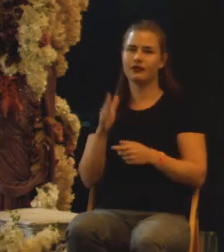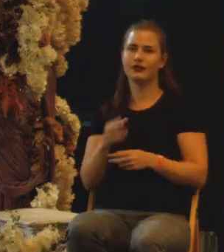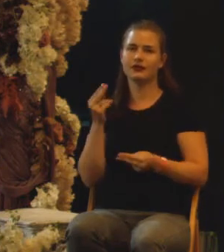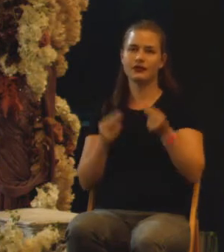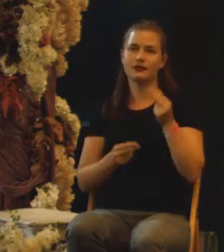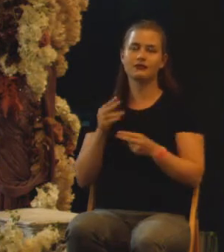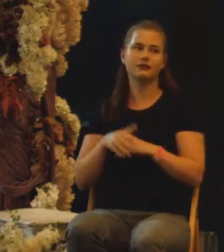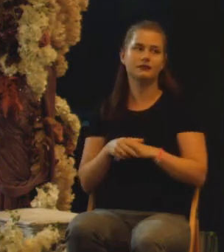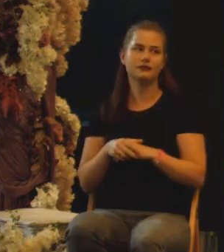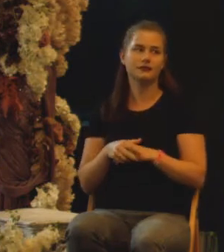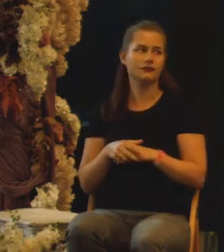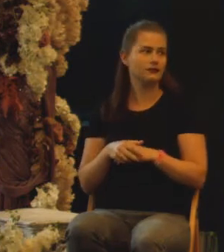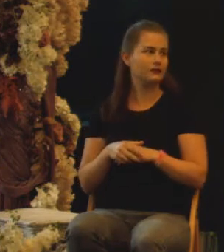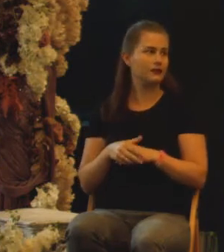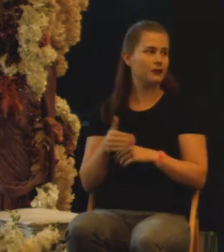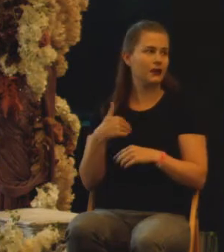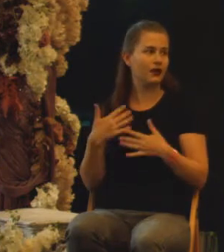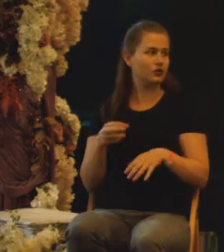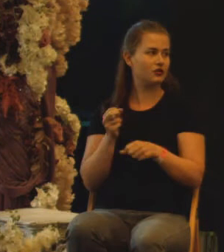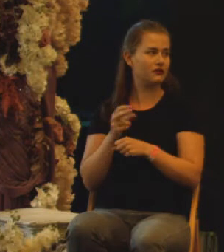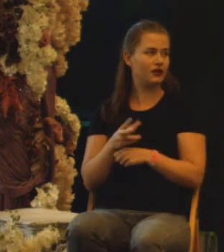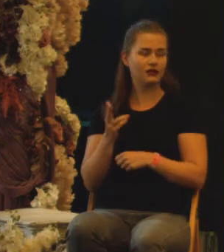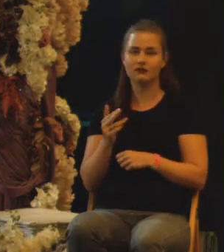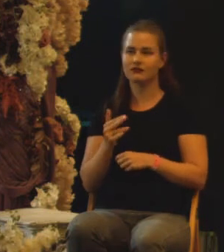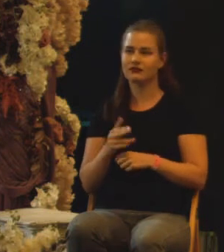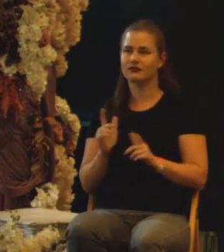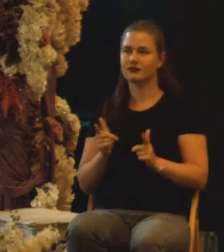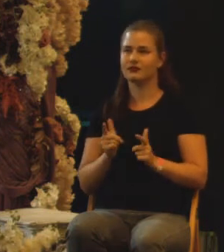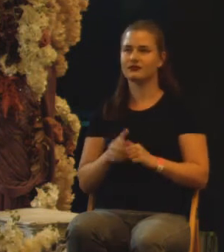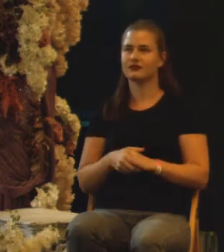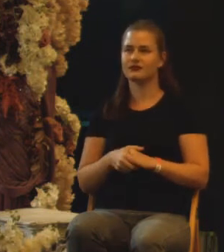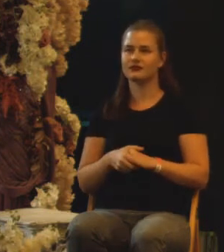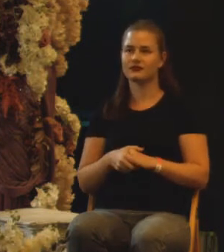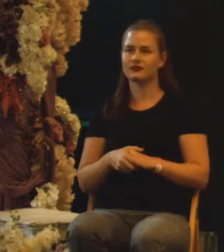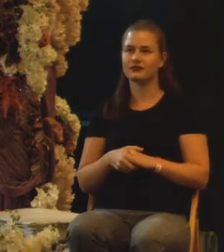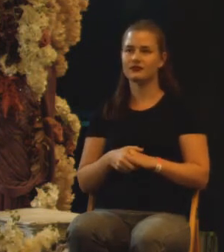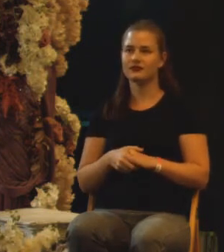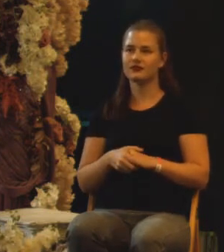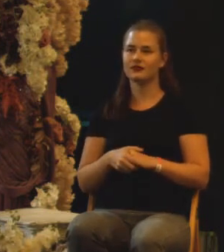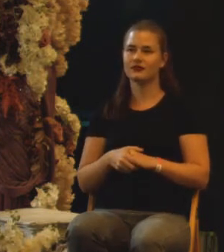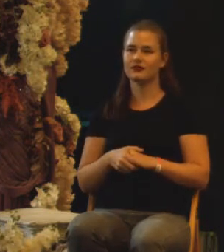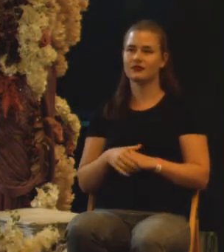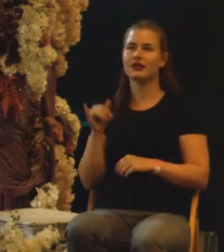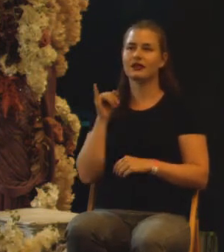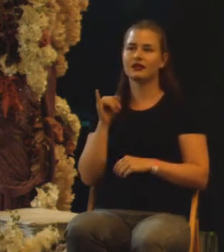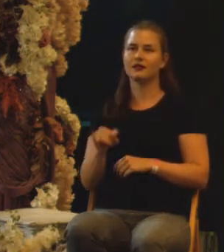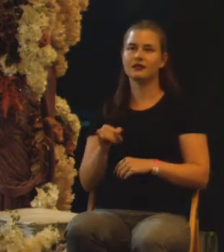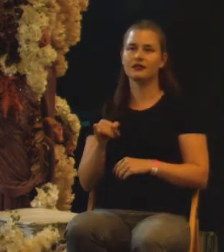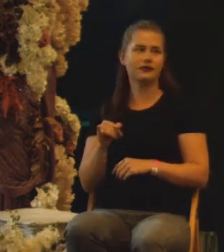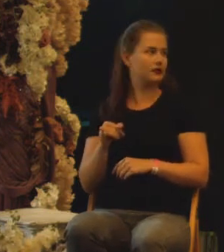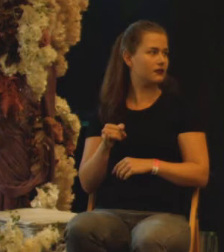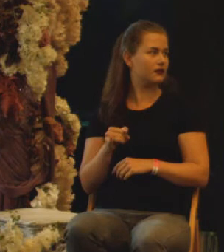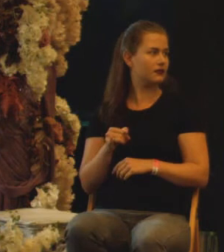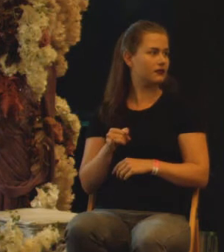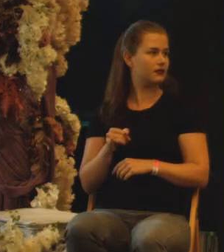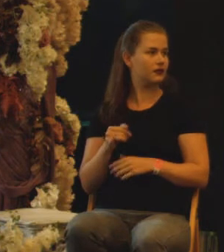приставку. Вы меня выгоняете? Да, я поняла. Хорошо. Да. 4 минуты. Вот. И а Седрикова